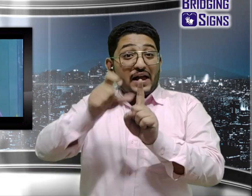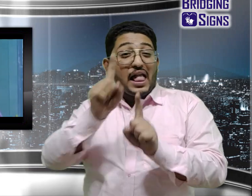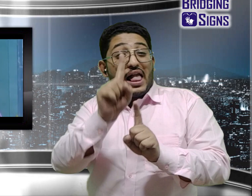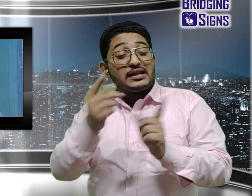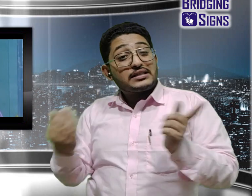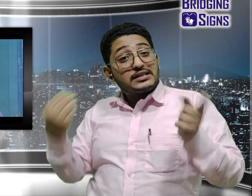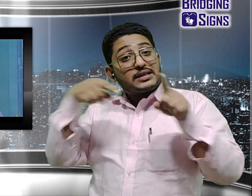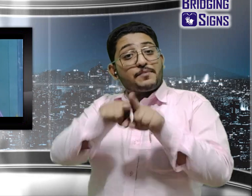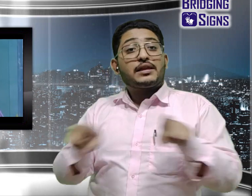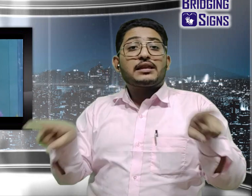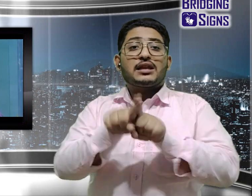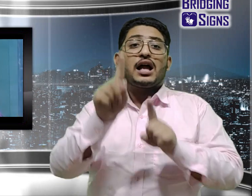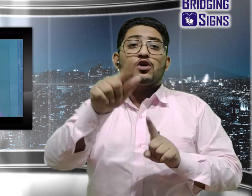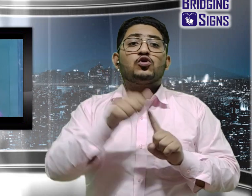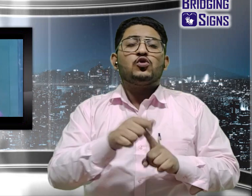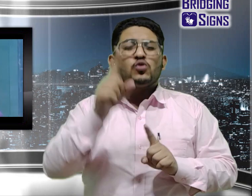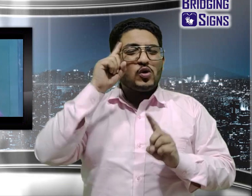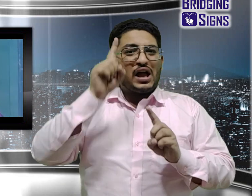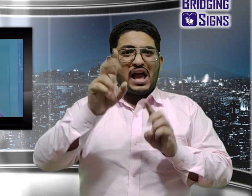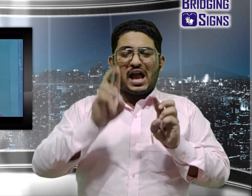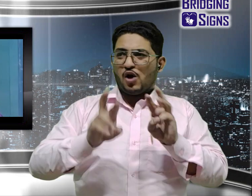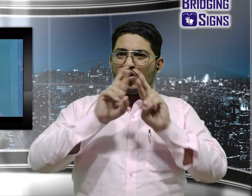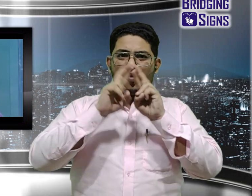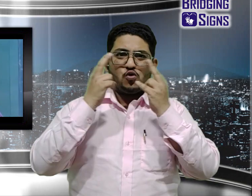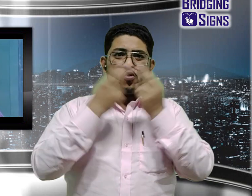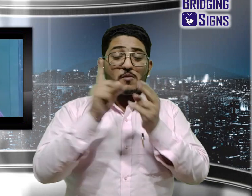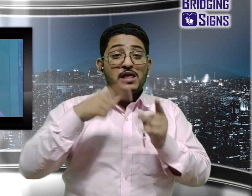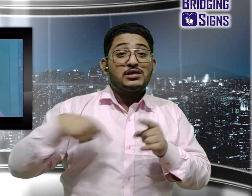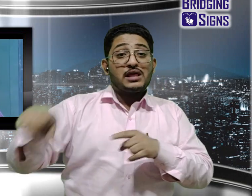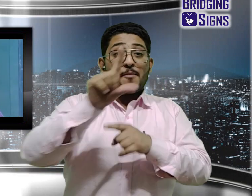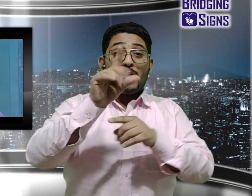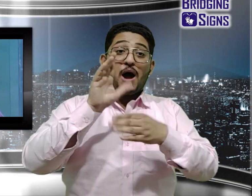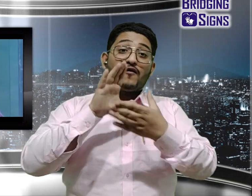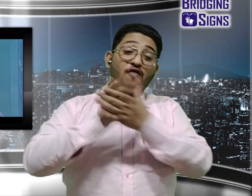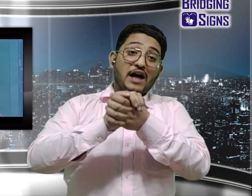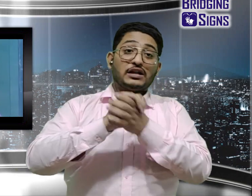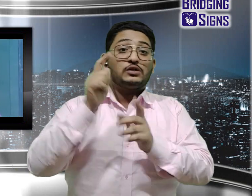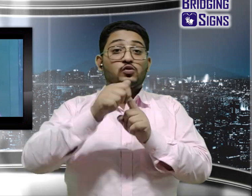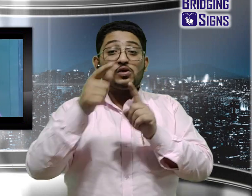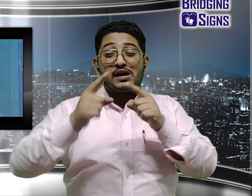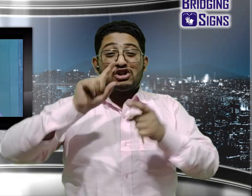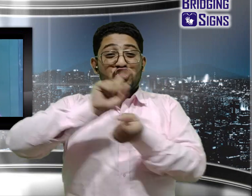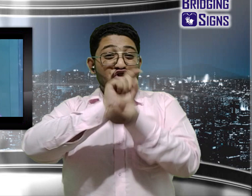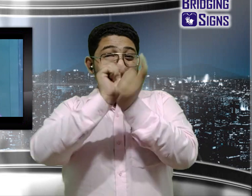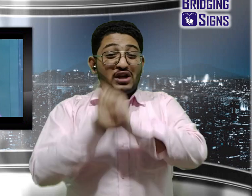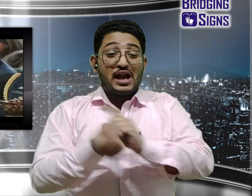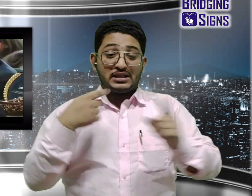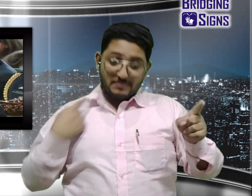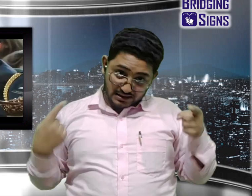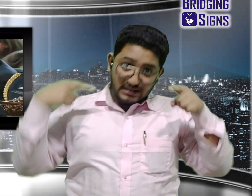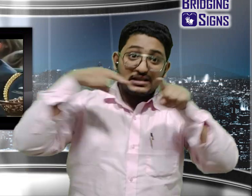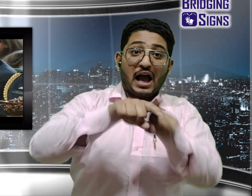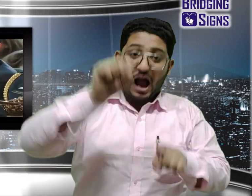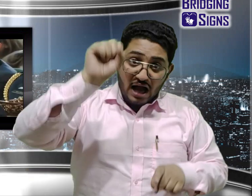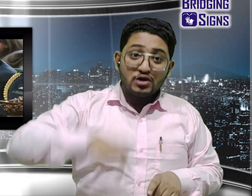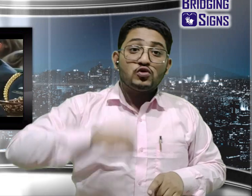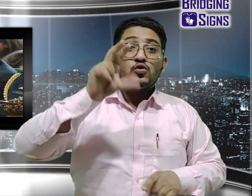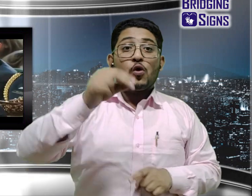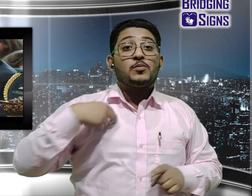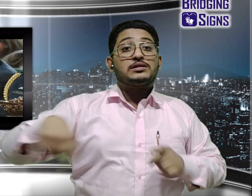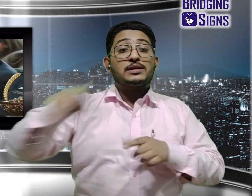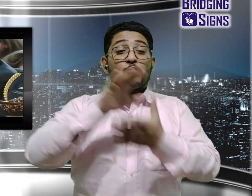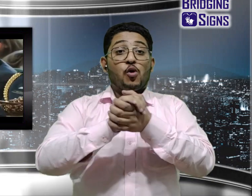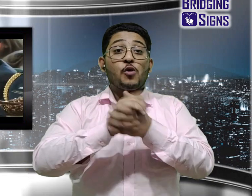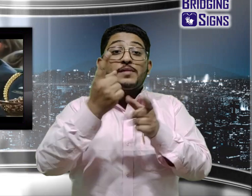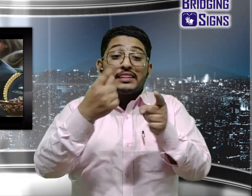उसका हिस्सा बनना पड़ता है। इस कमरे में आज हम सबको कमिटमेंट करने की ज़रूरत है कि हम इस रेवोल्यूशन और इस चेंज का हिस्सा बनने के लिए तैयार हैं और